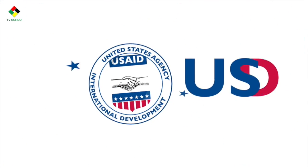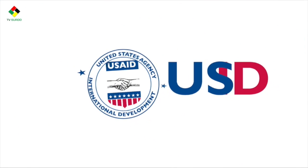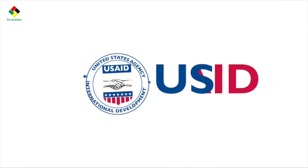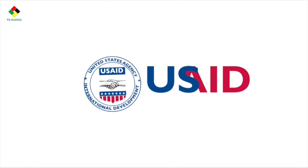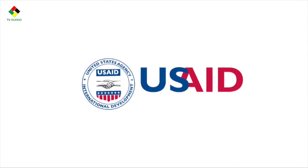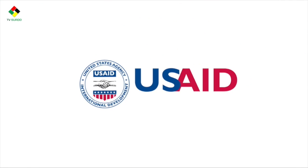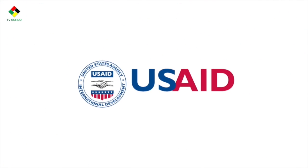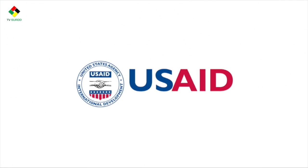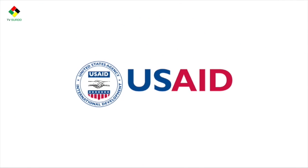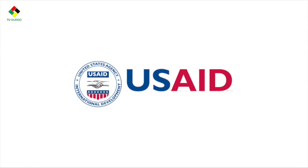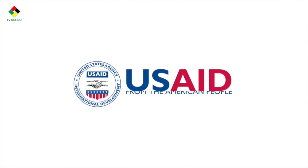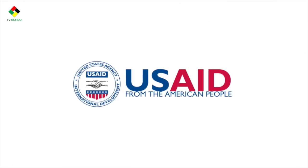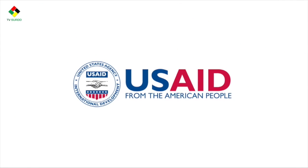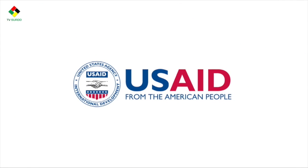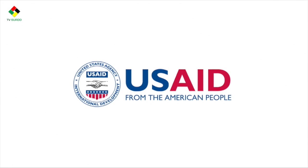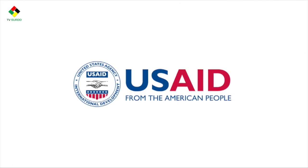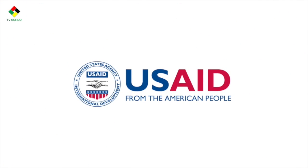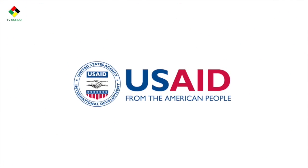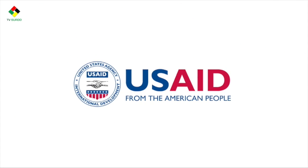matola Y